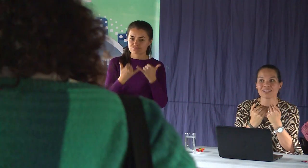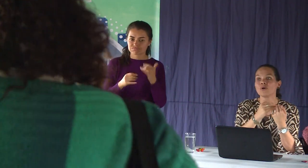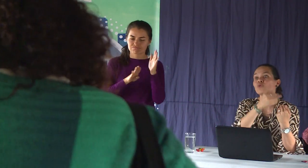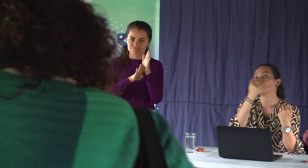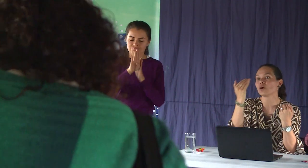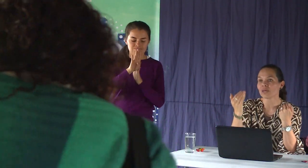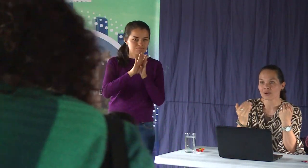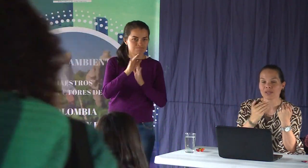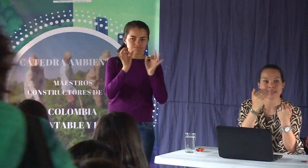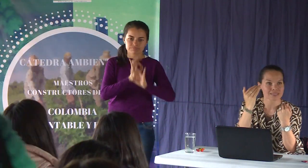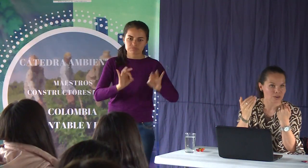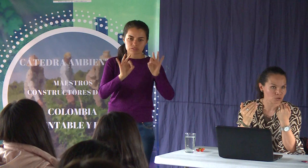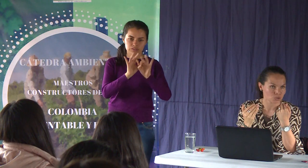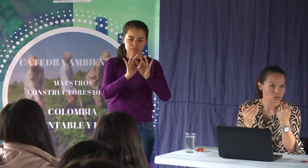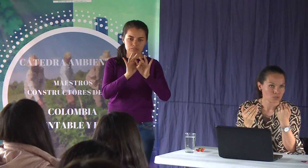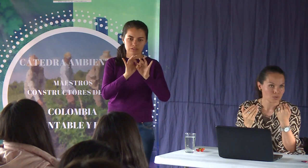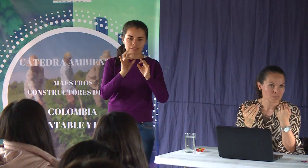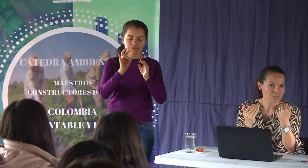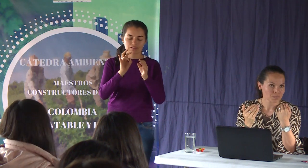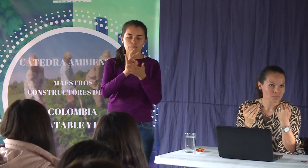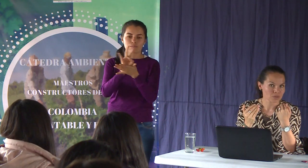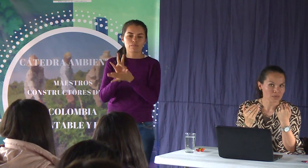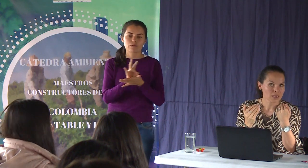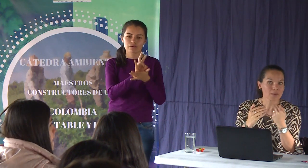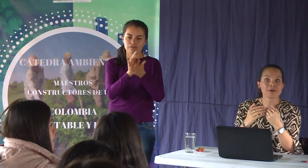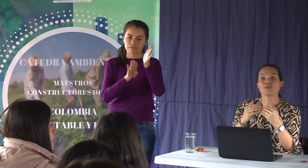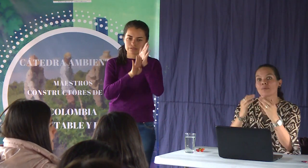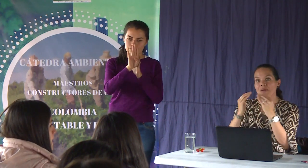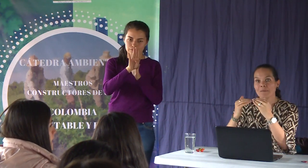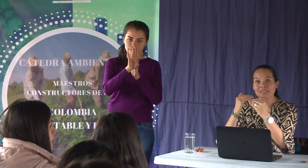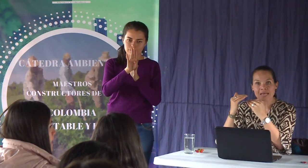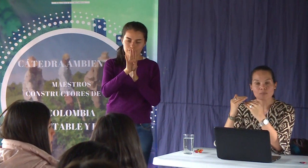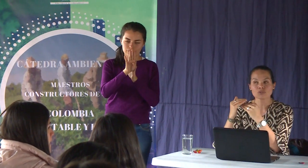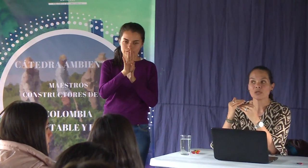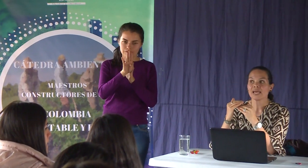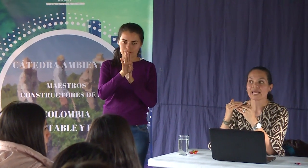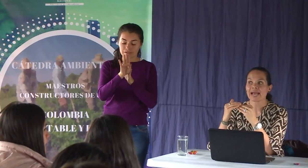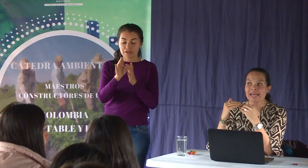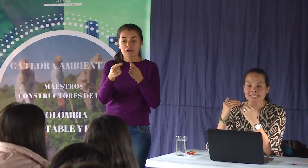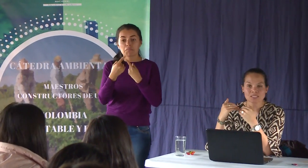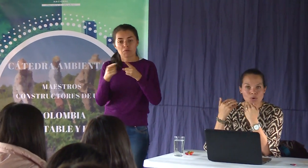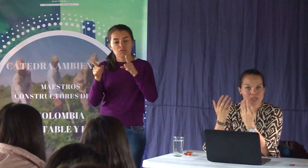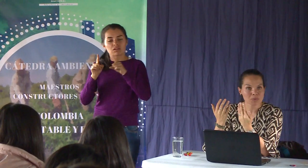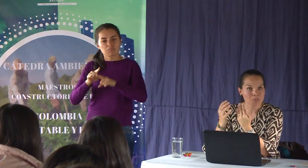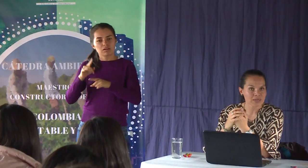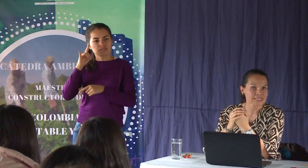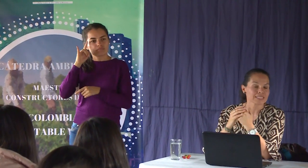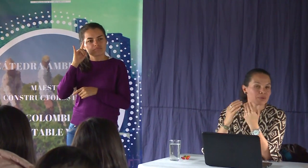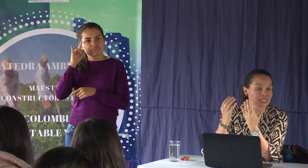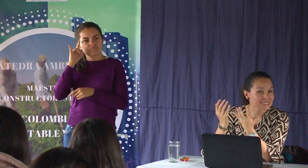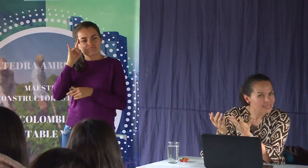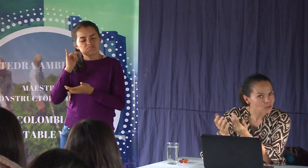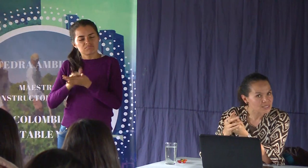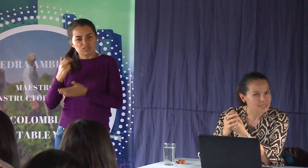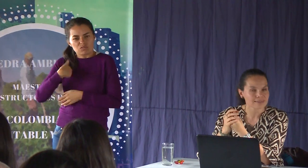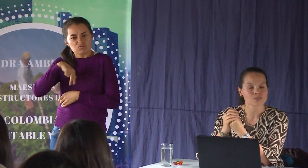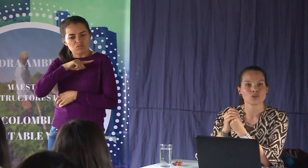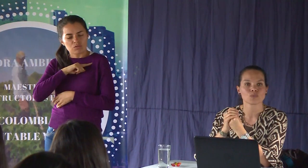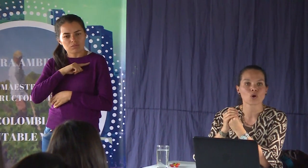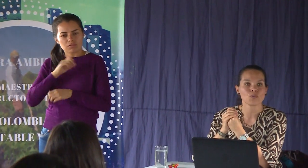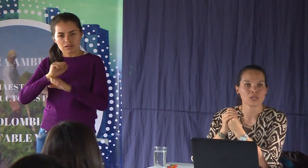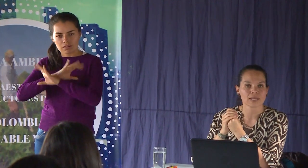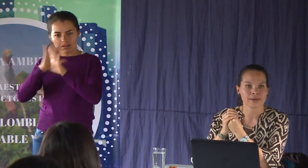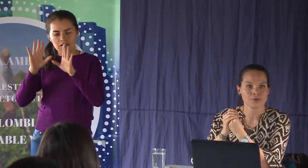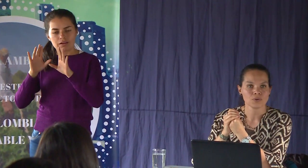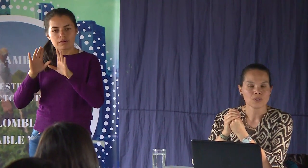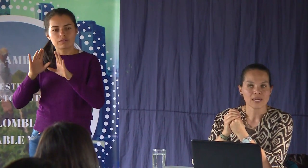nos brinda un modelo de desarrollo. ¿Sí? Pero también pensamos que a esas nuevas propuestas, si bien es cierto, existe el